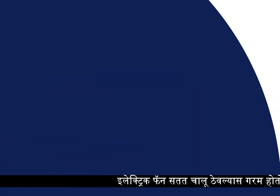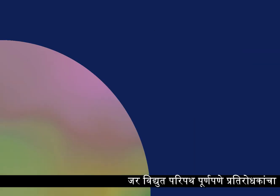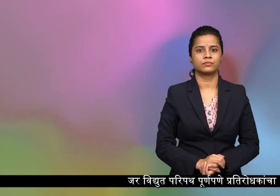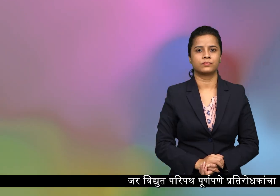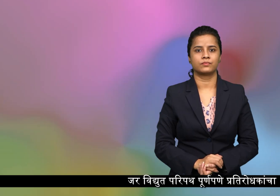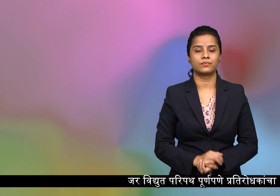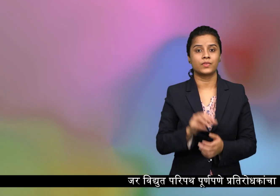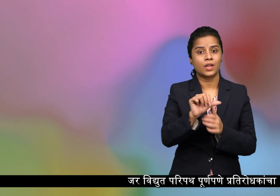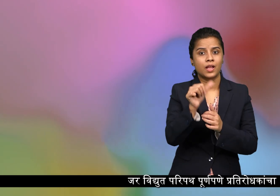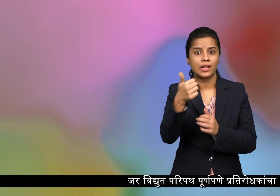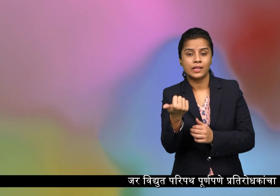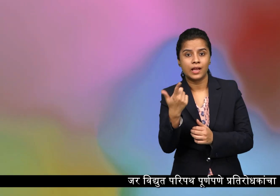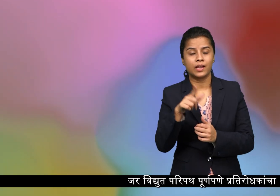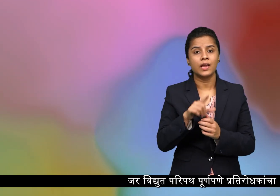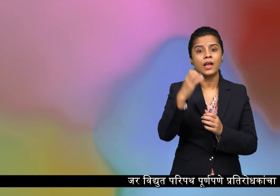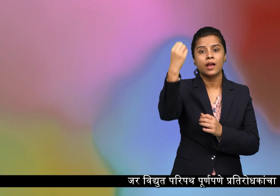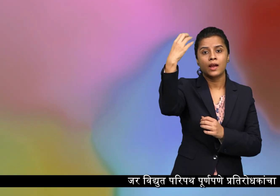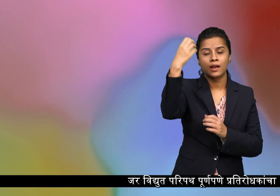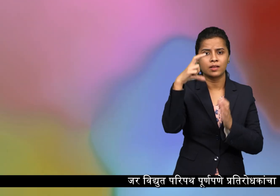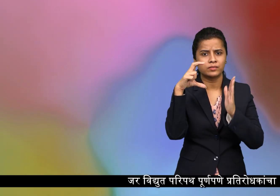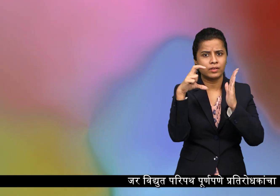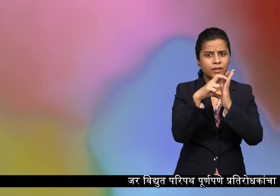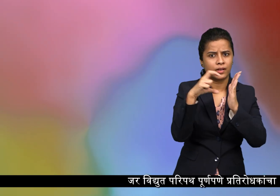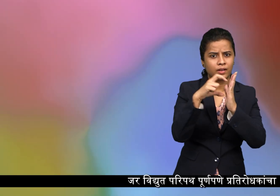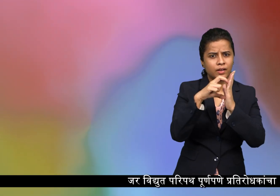जर विद्युत परिपथ पूर्णपणे प्रतिरोधकांचा